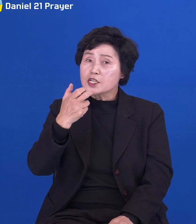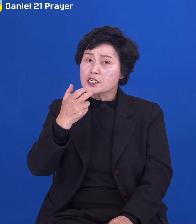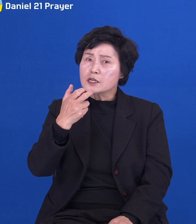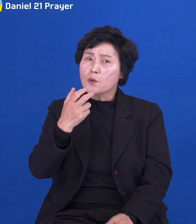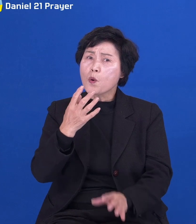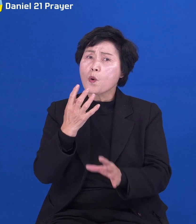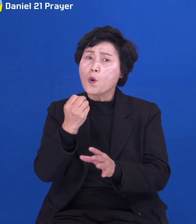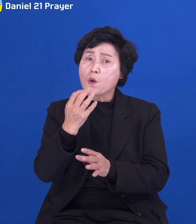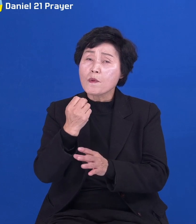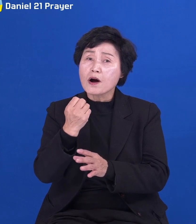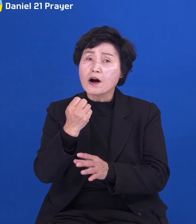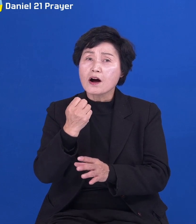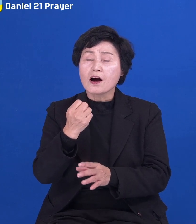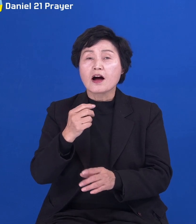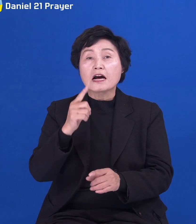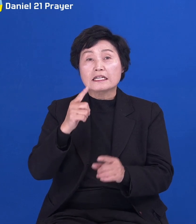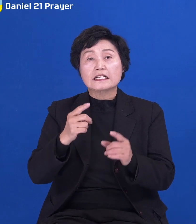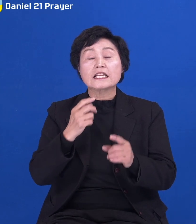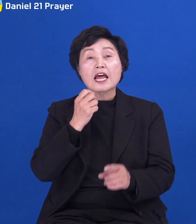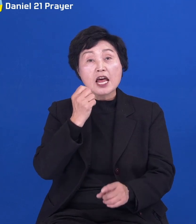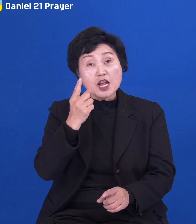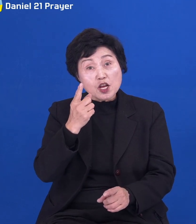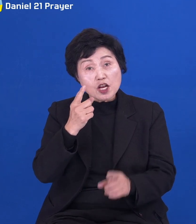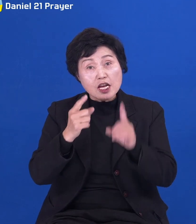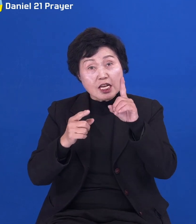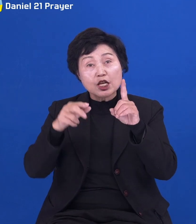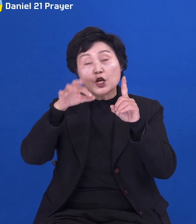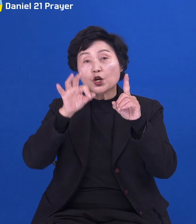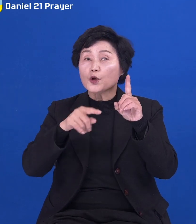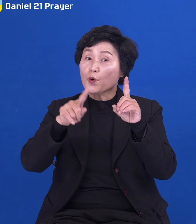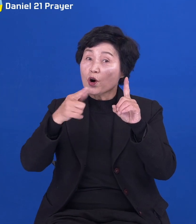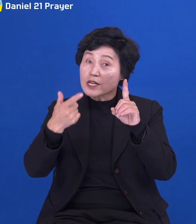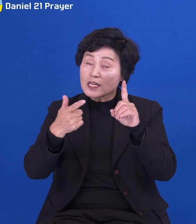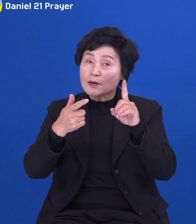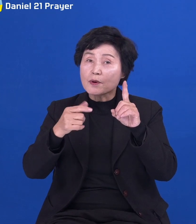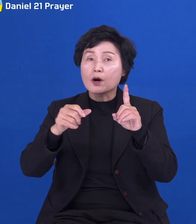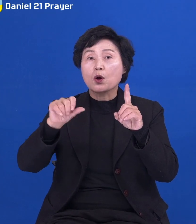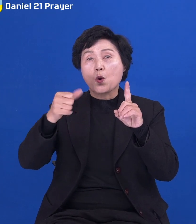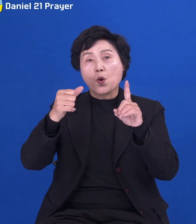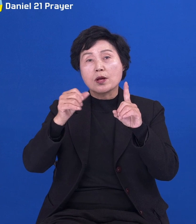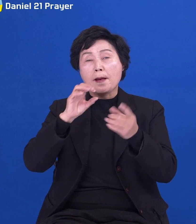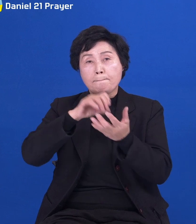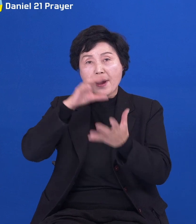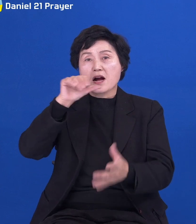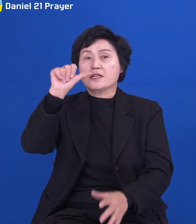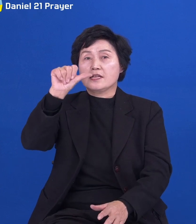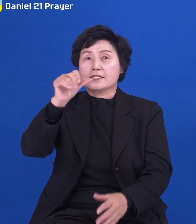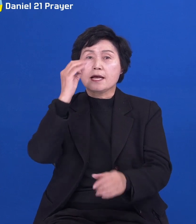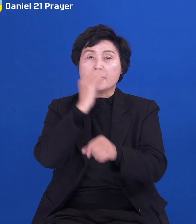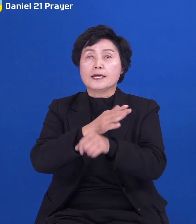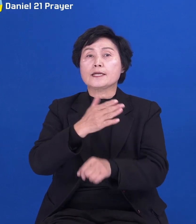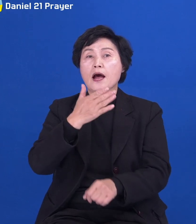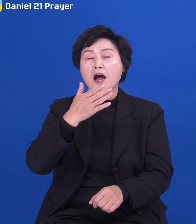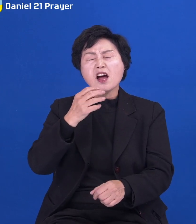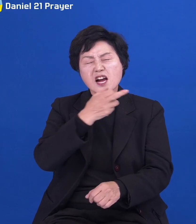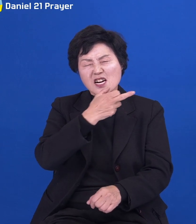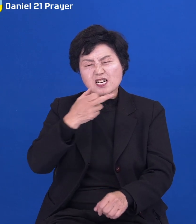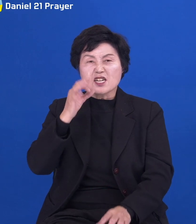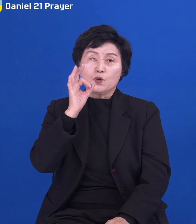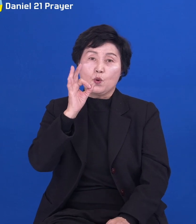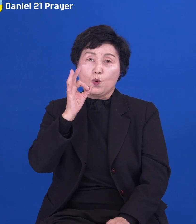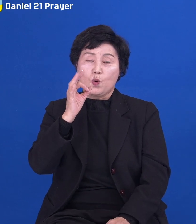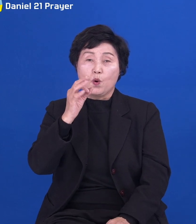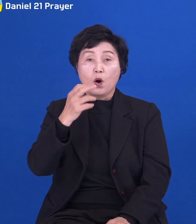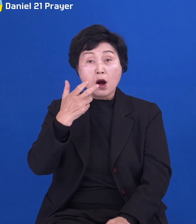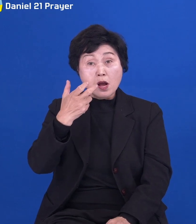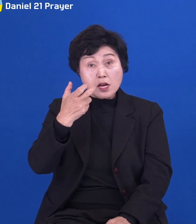여러분 그때 돈 1원이면 북한에서 5원짜리 빵을 5개나 살 수 있는 돈이었어요. 어마어마한 큰 돈이었어요. 뭐 깊게